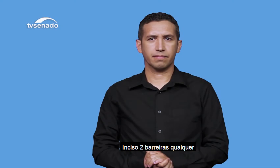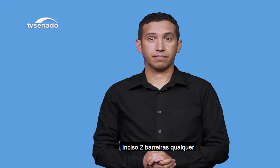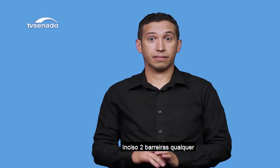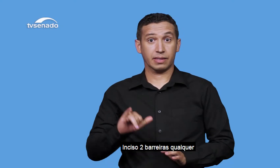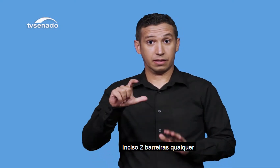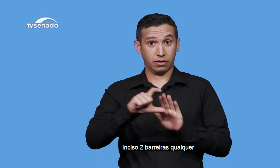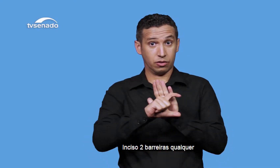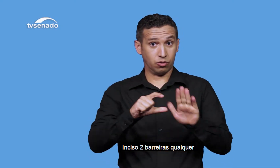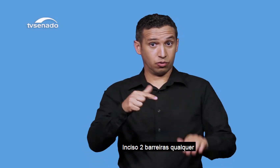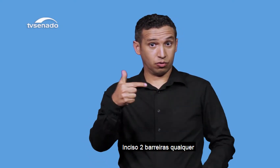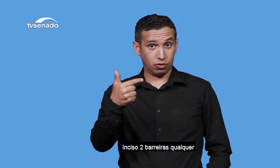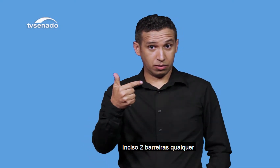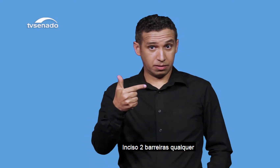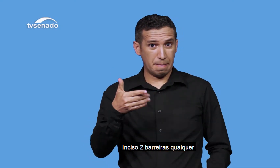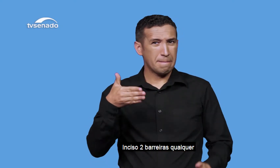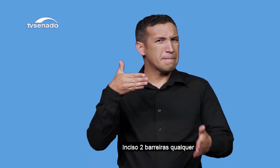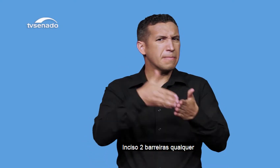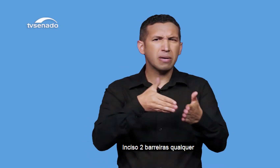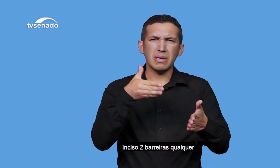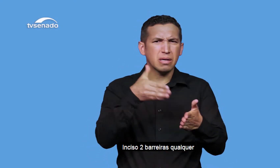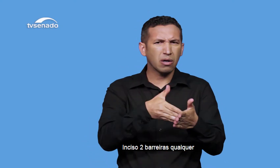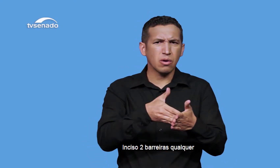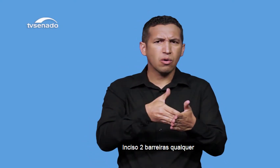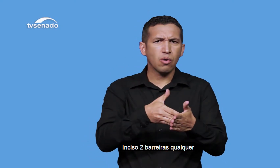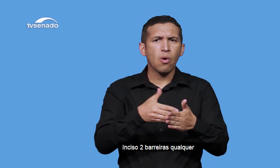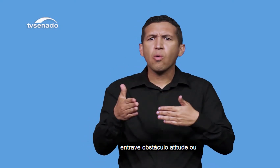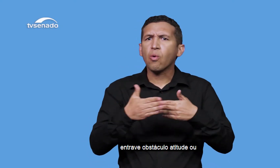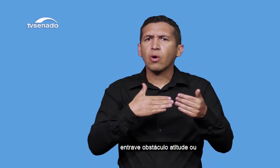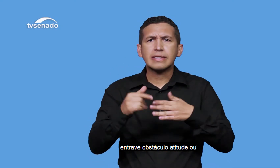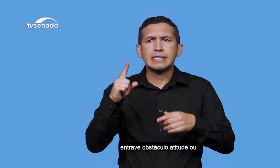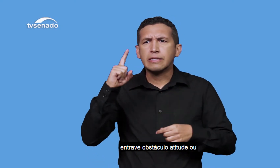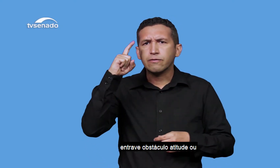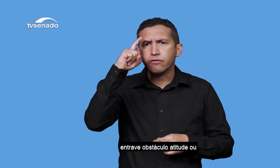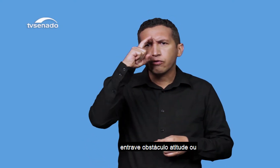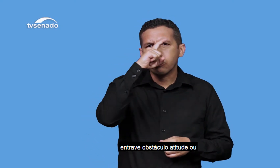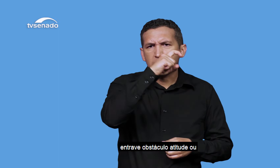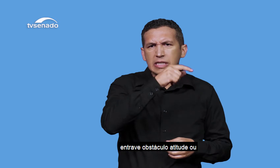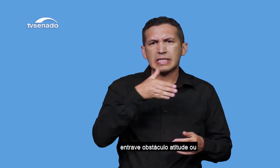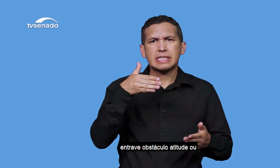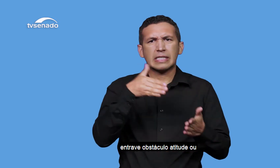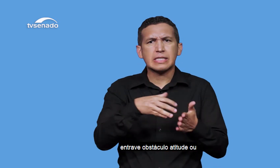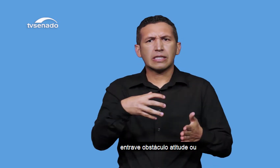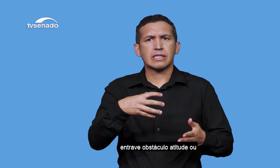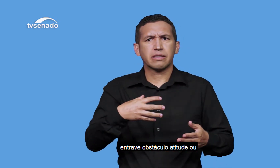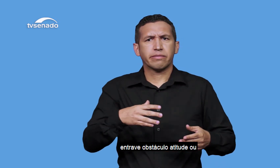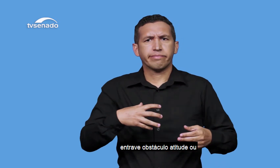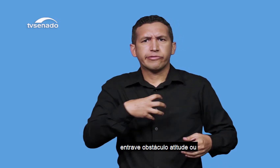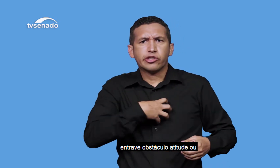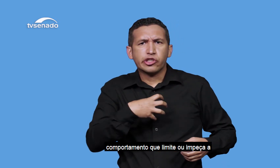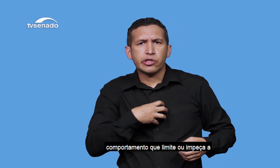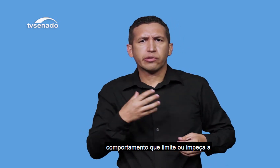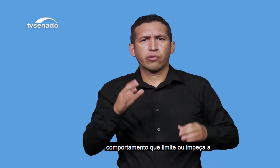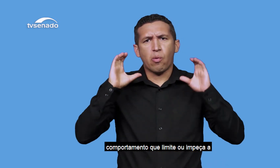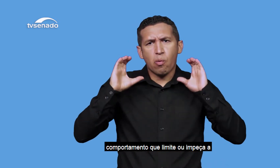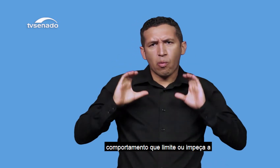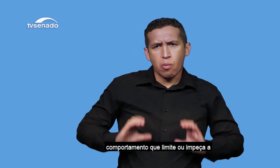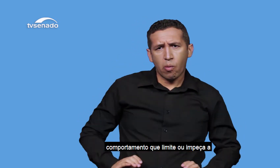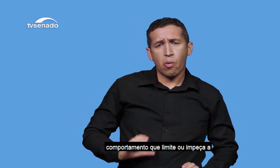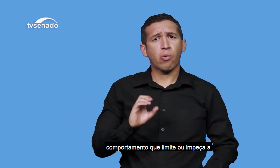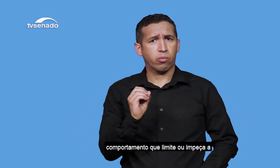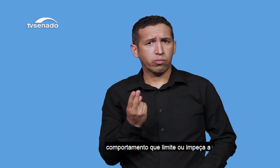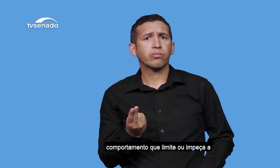inciso 2 barreiras qualquer entrave obstáculo atitude ou comportamento